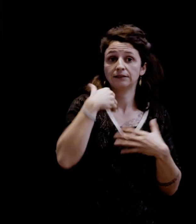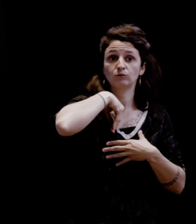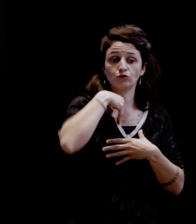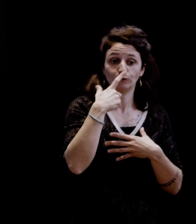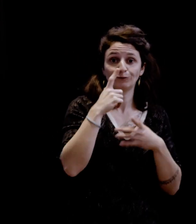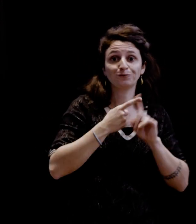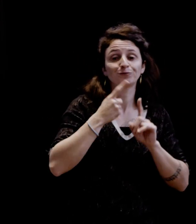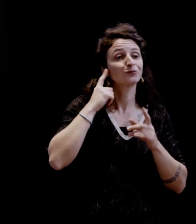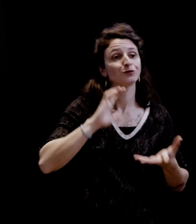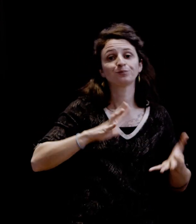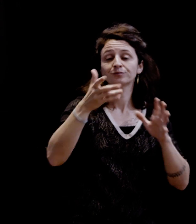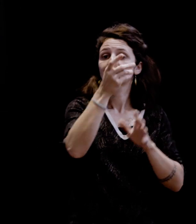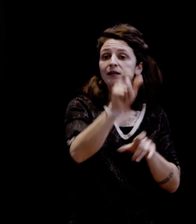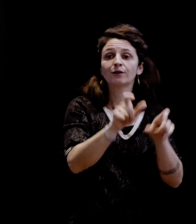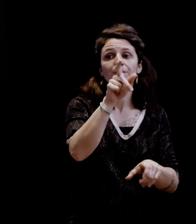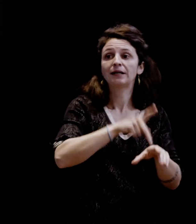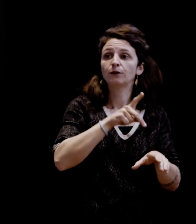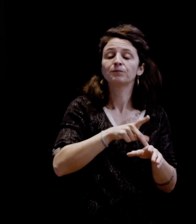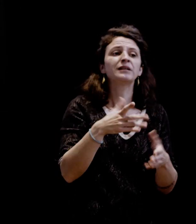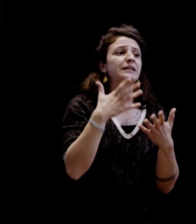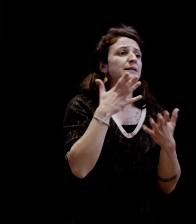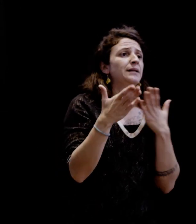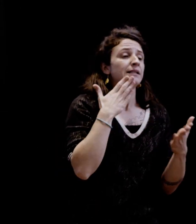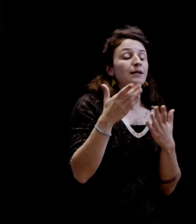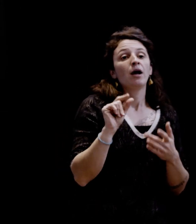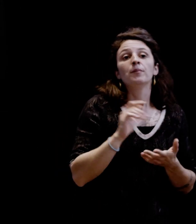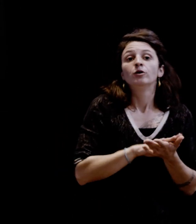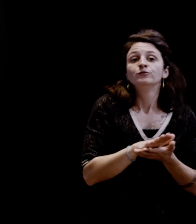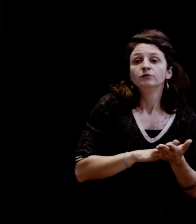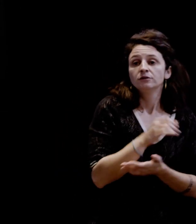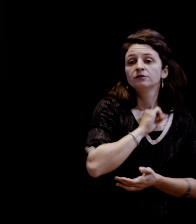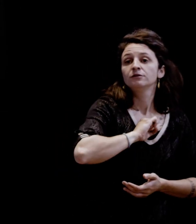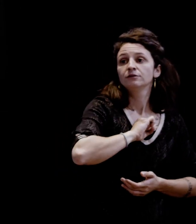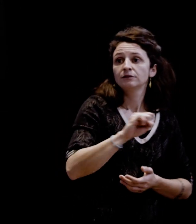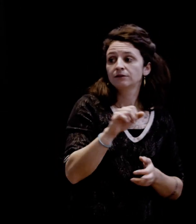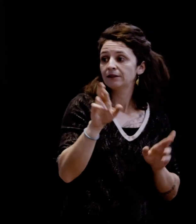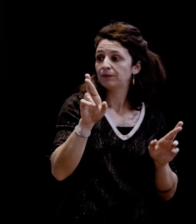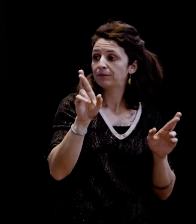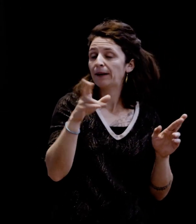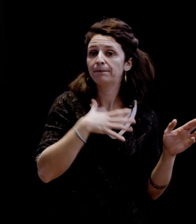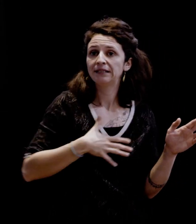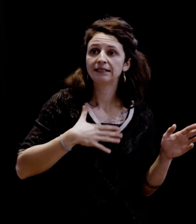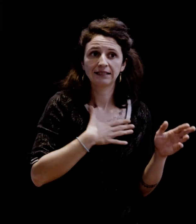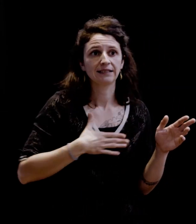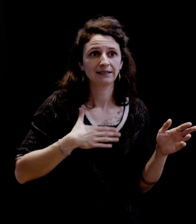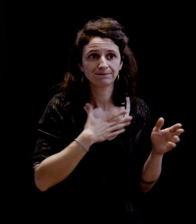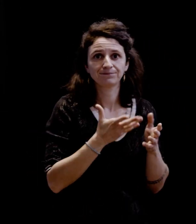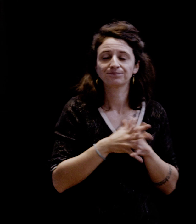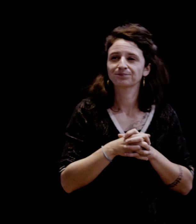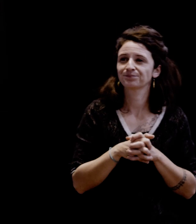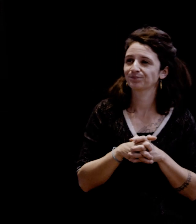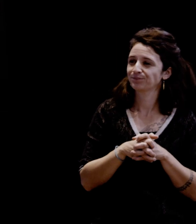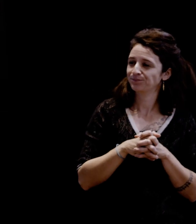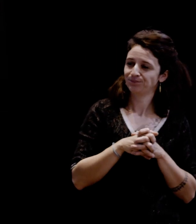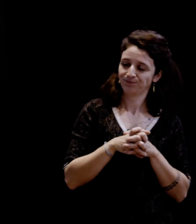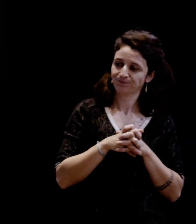je vous remercie. Je m'excuse à nouveau d'avoir beaucoup accéléré le pas. J'espère que ça vous a convenu et vous pourrez avoir accès à mon